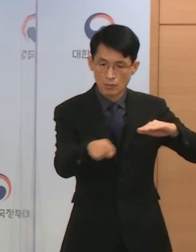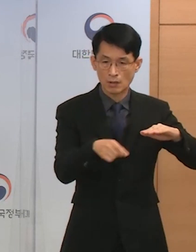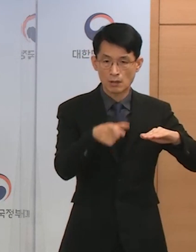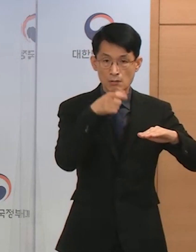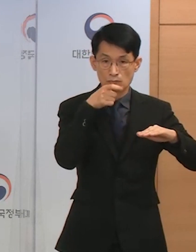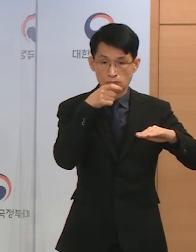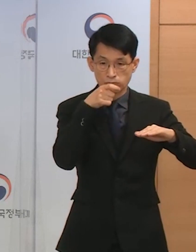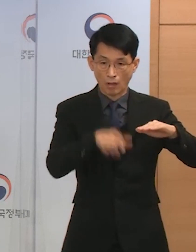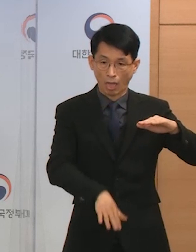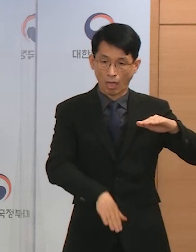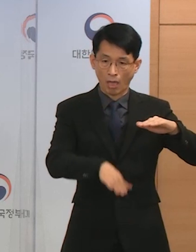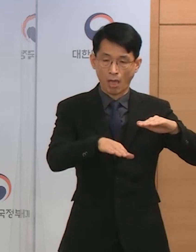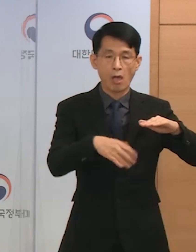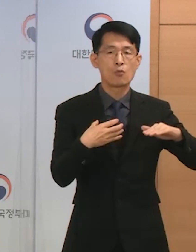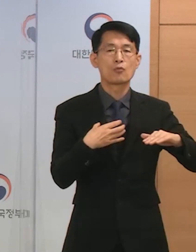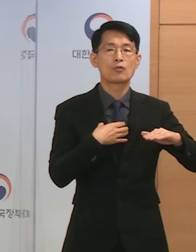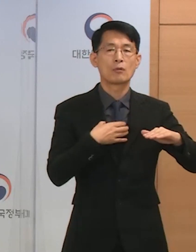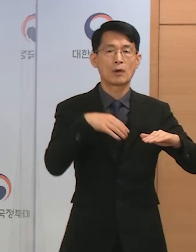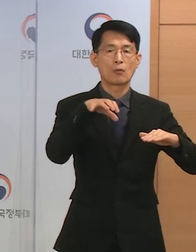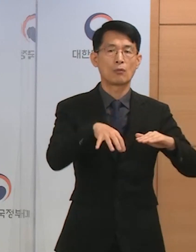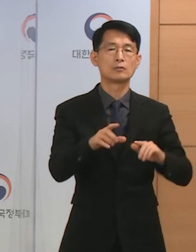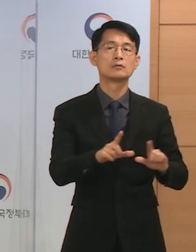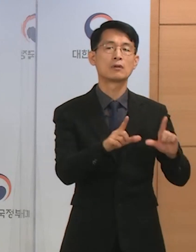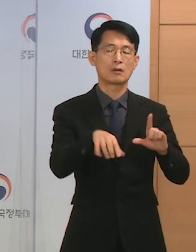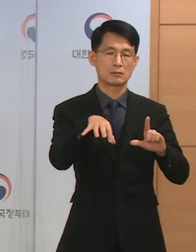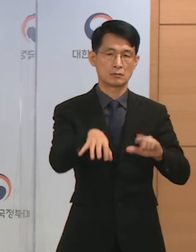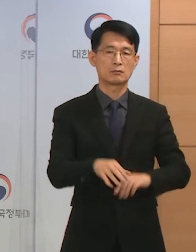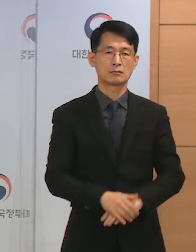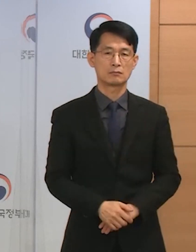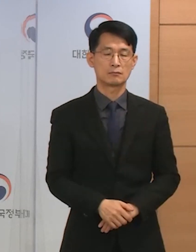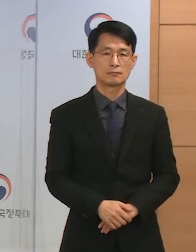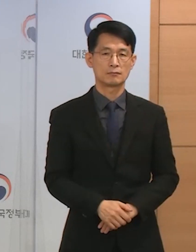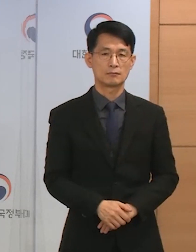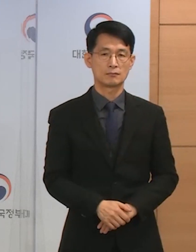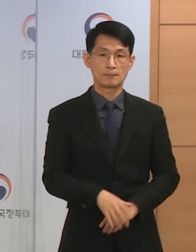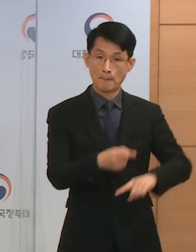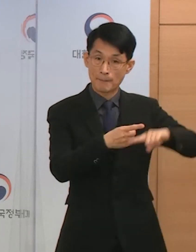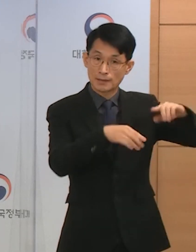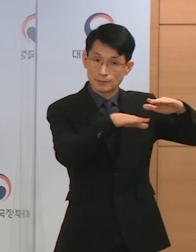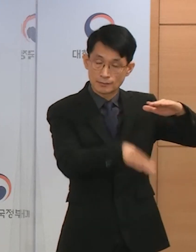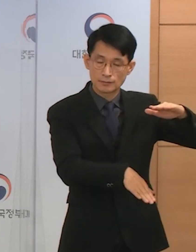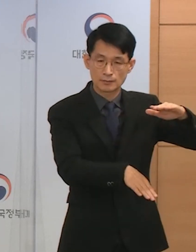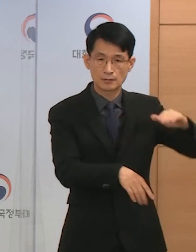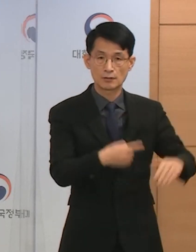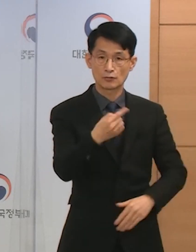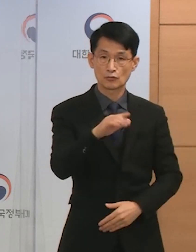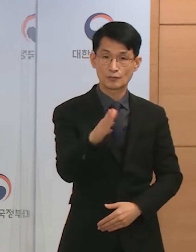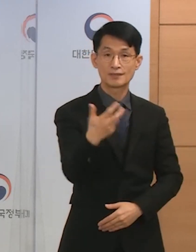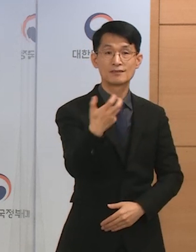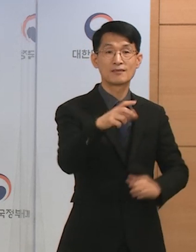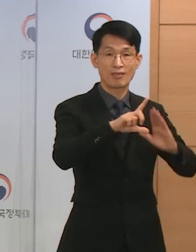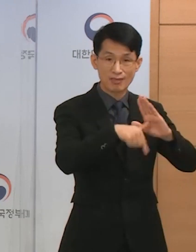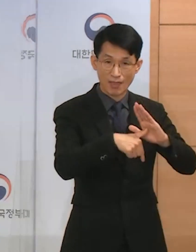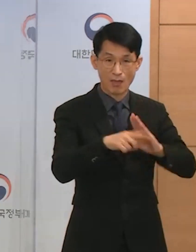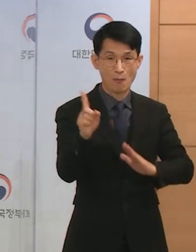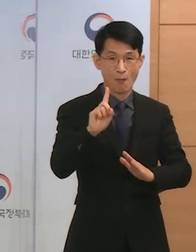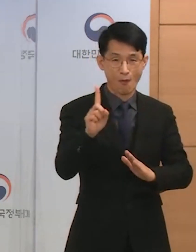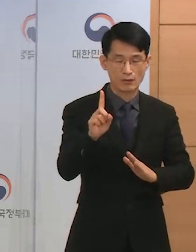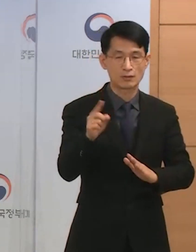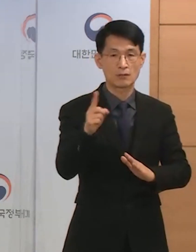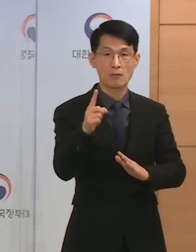위험 지역에 소재하고 있습니다. 반지하 주택은 1970년